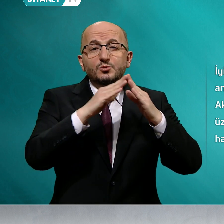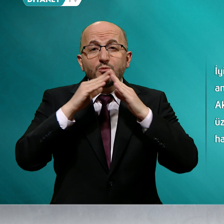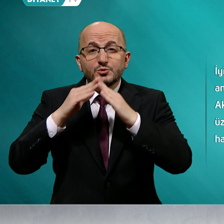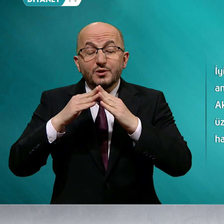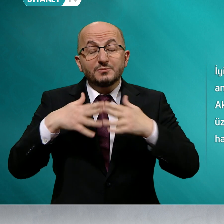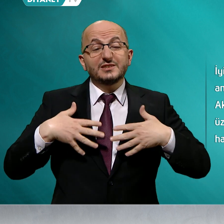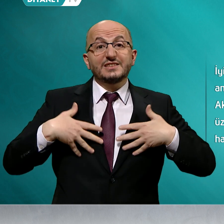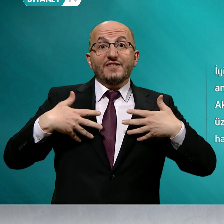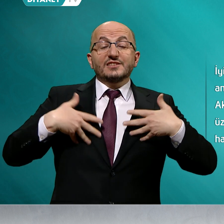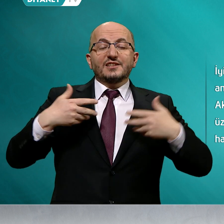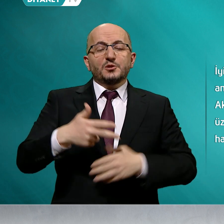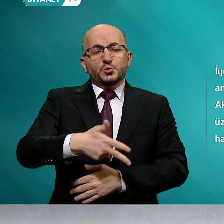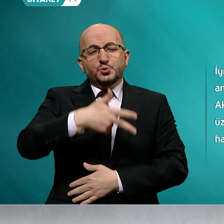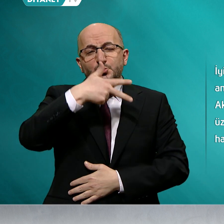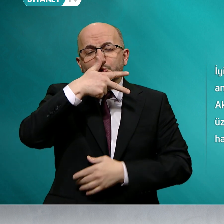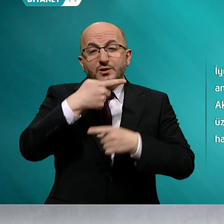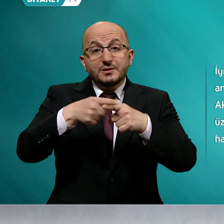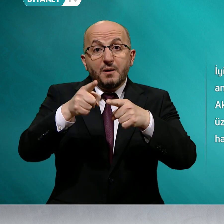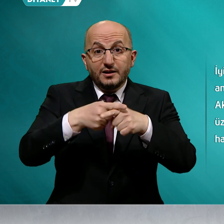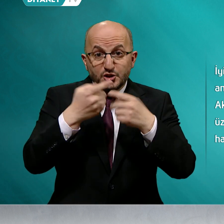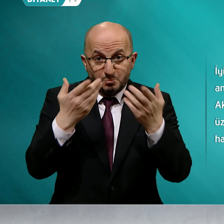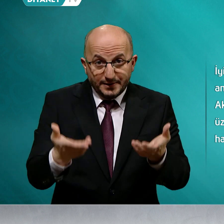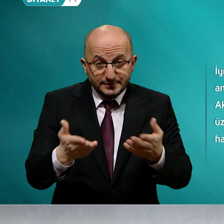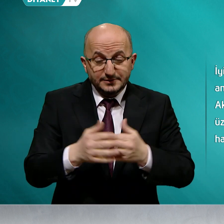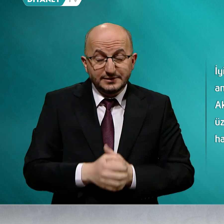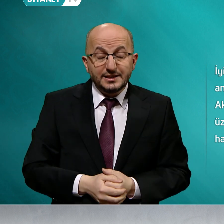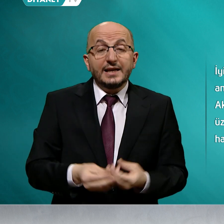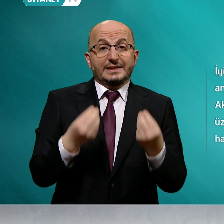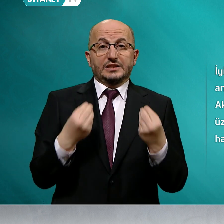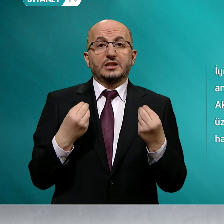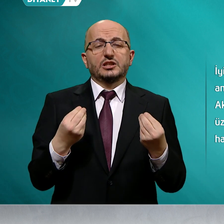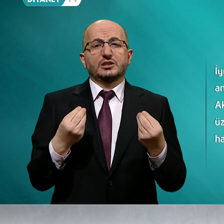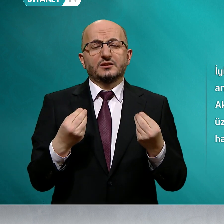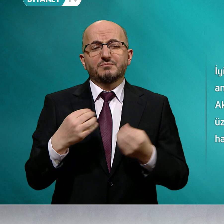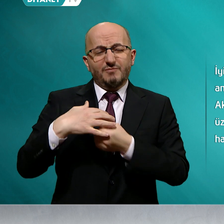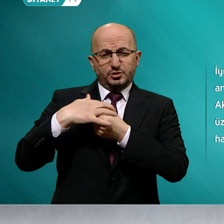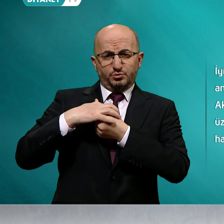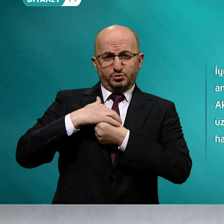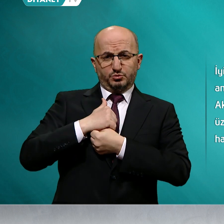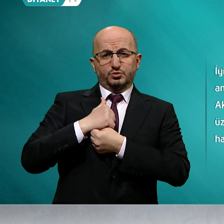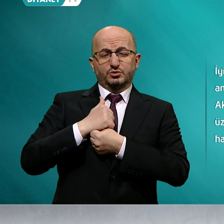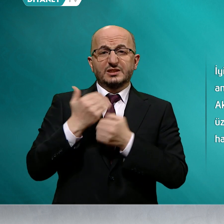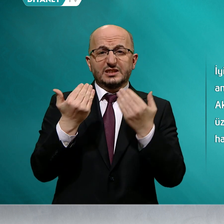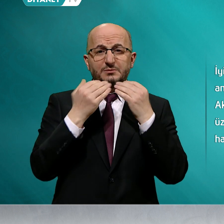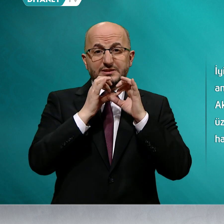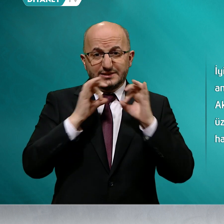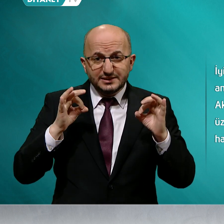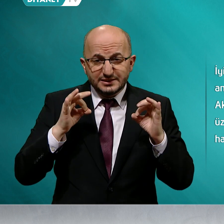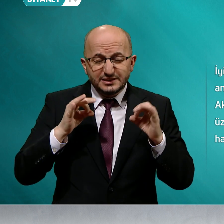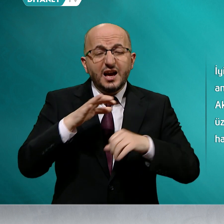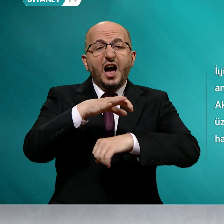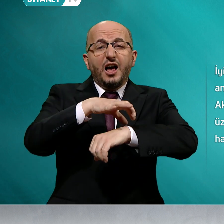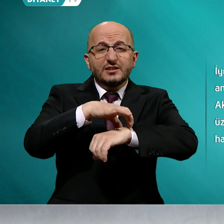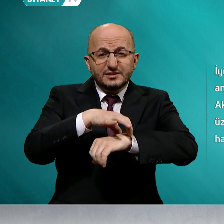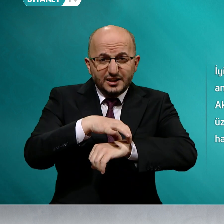Akrabalarımızın ve komşularımızın sevinçlerini ve üzüntülerini paylaşmaktır. İyilik, mazlumun,